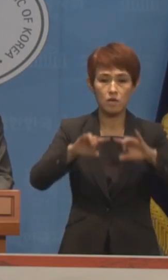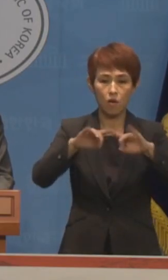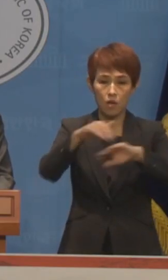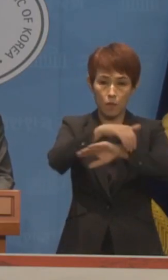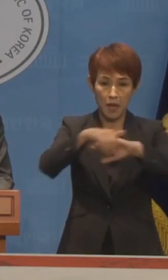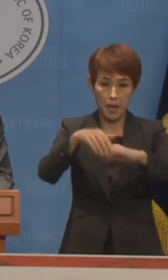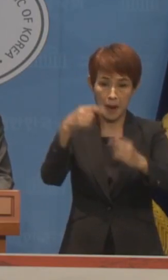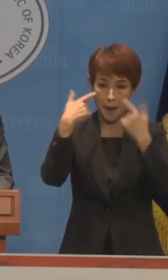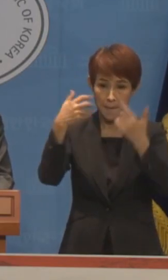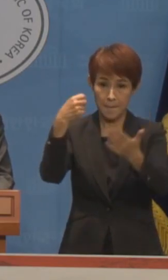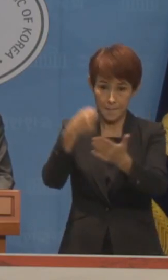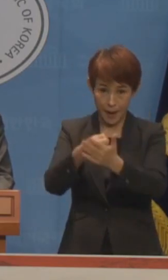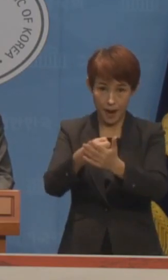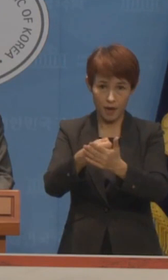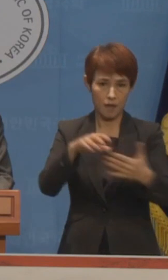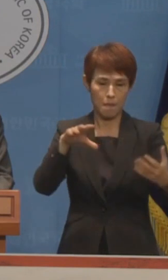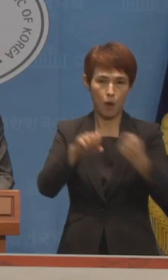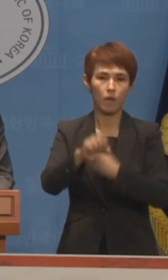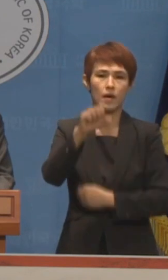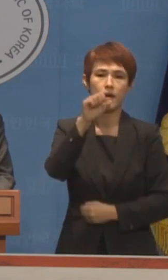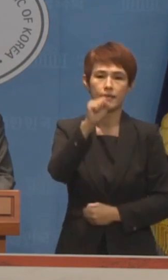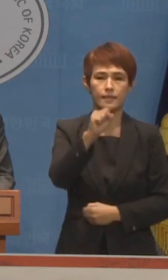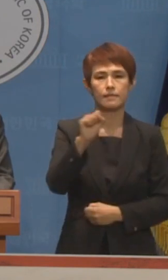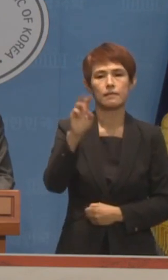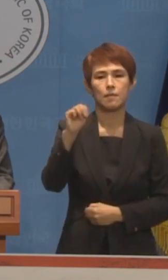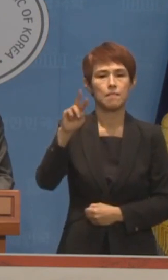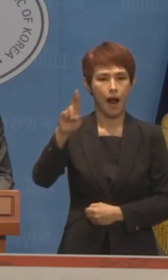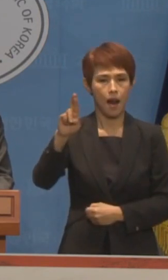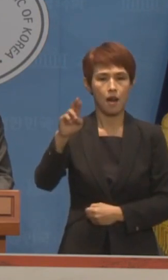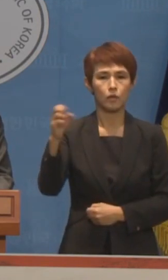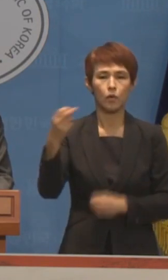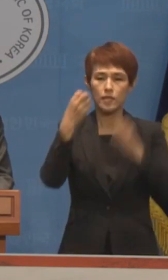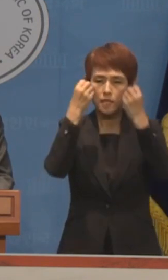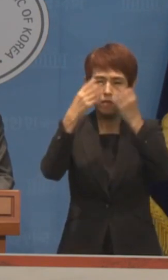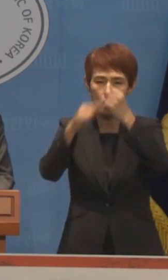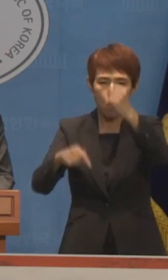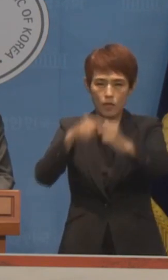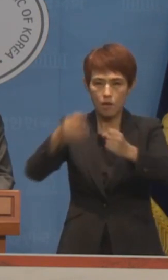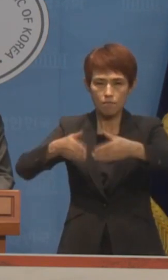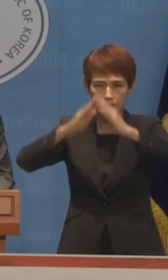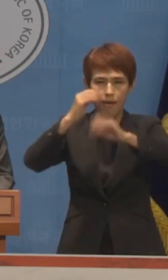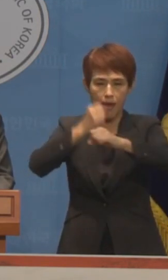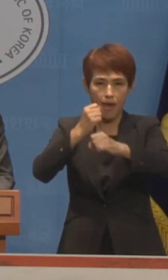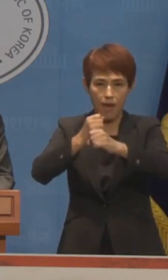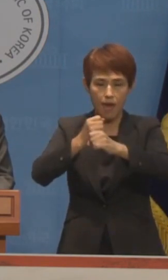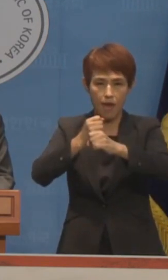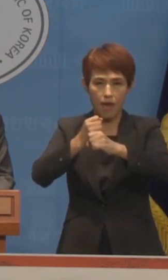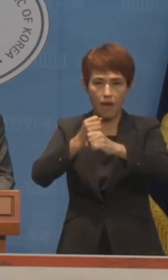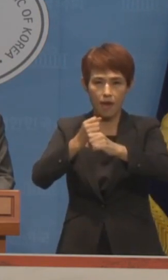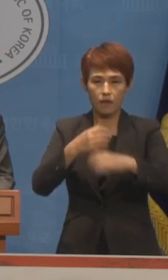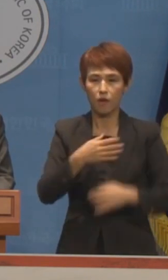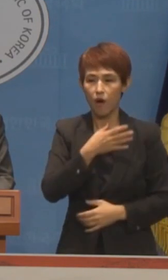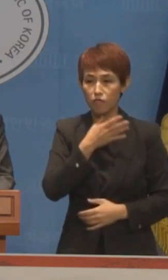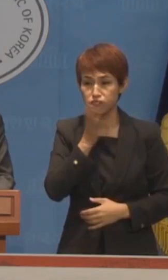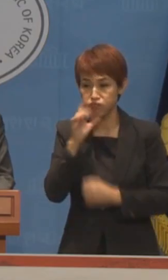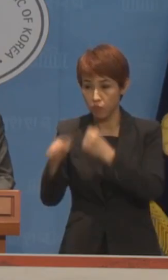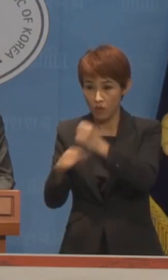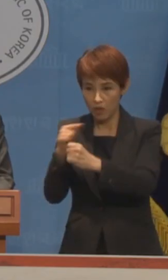확정되면 그 즉시 SMR을 포함한 신규 원전 건설과 노후 원전의 무조건 계속